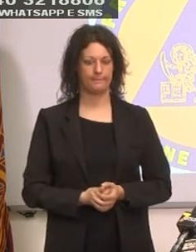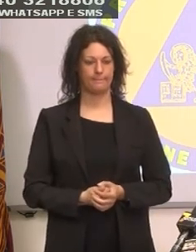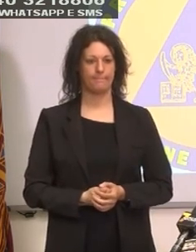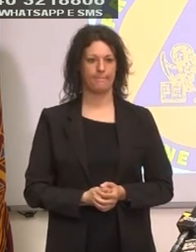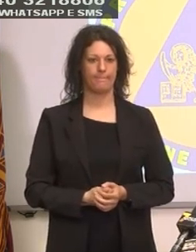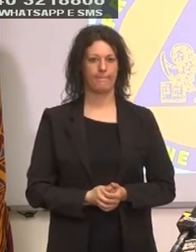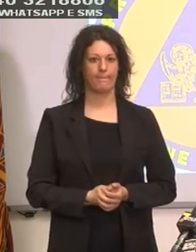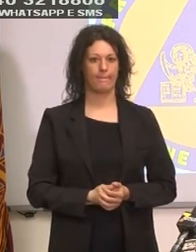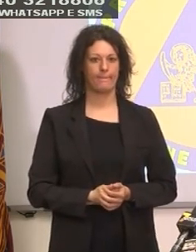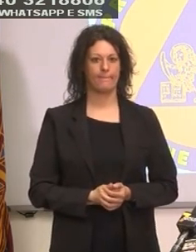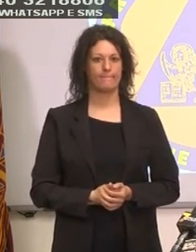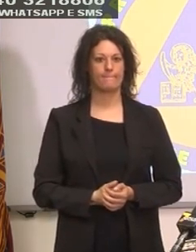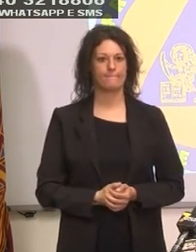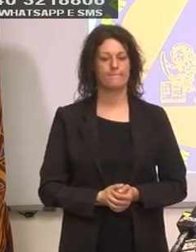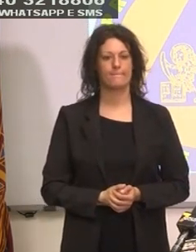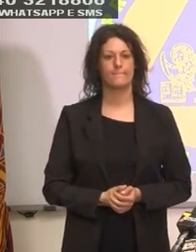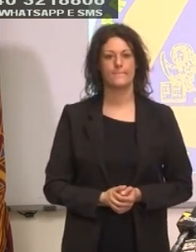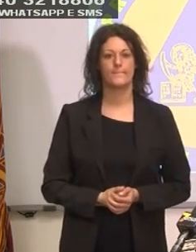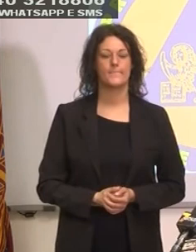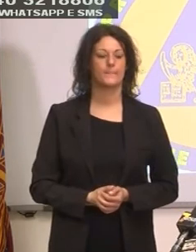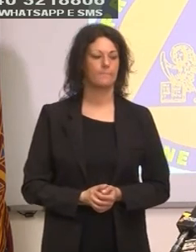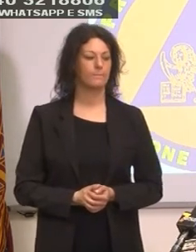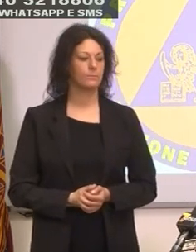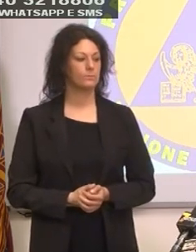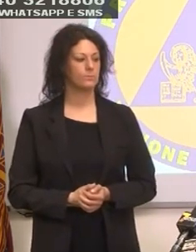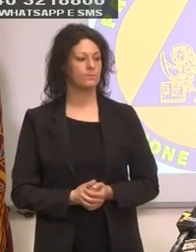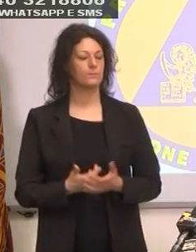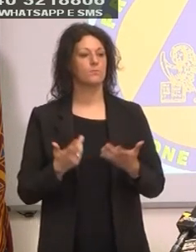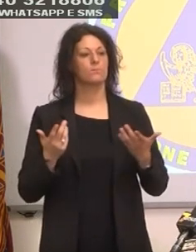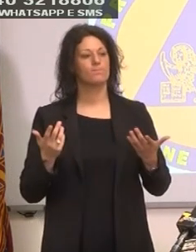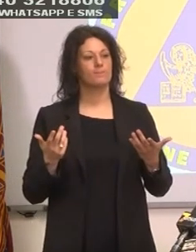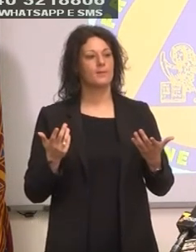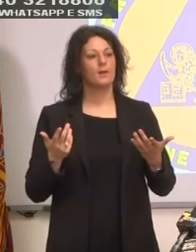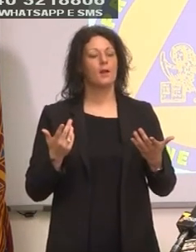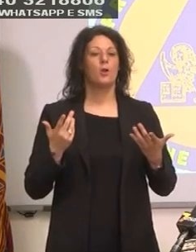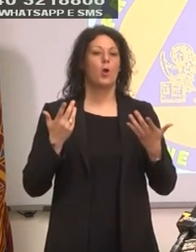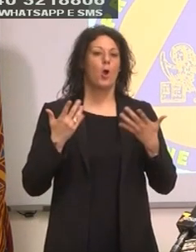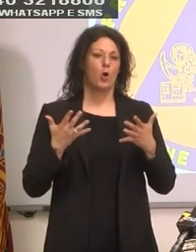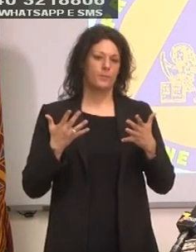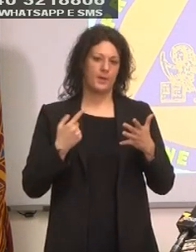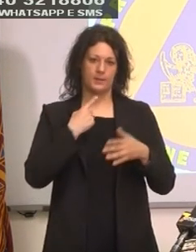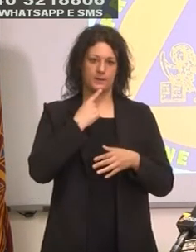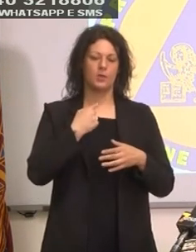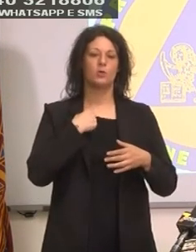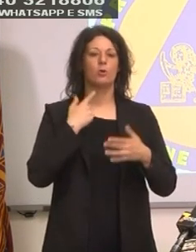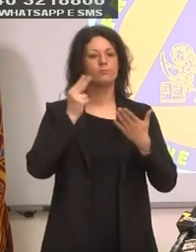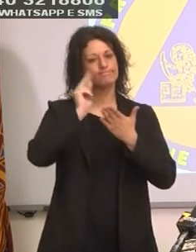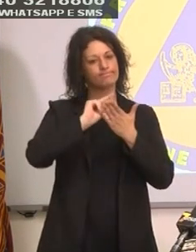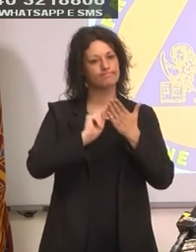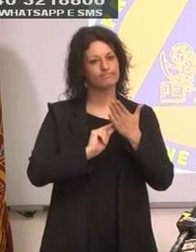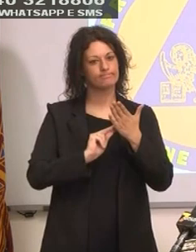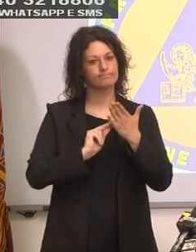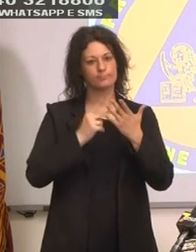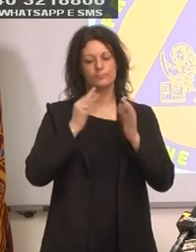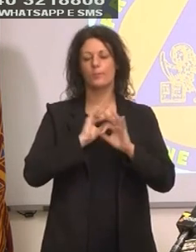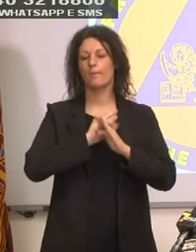Ma guardate, cioè, ormai è assodato che io ho scritto il famoso contratto